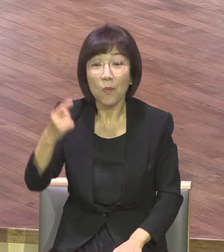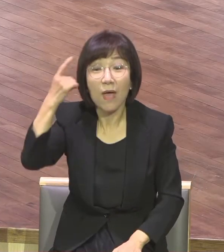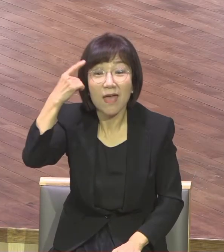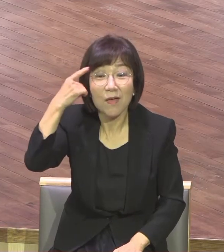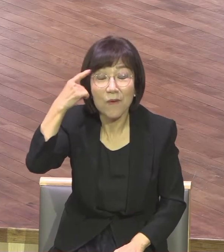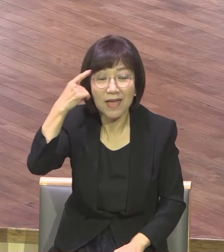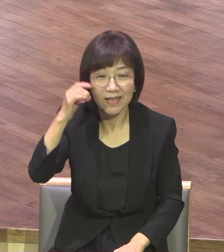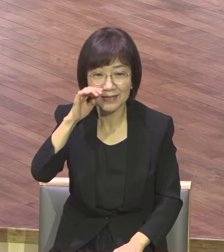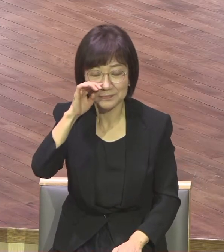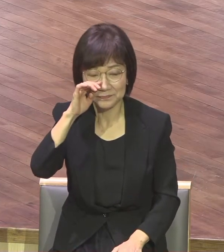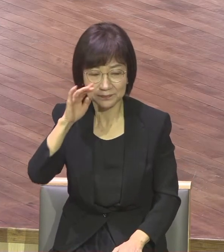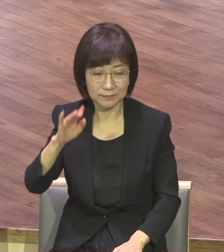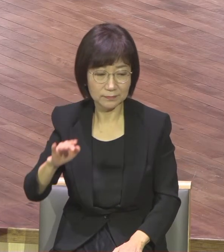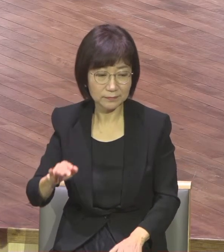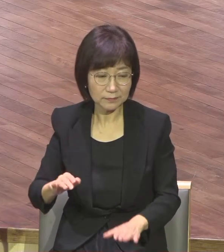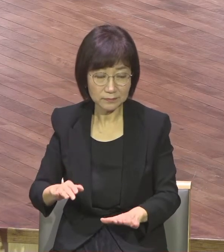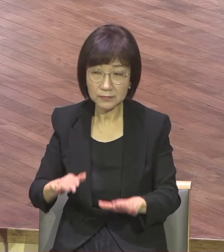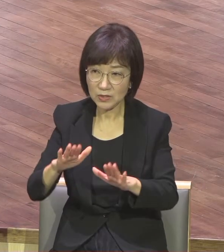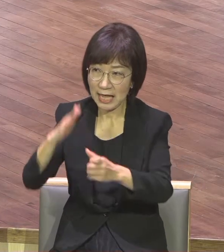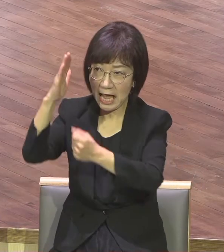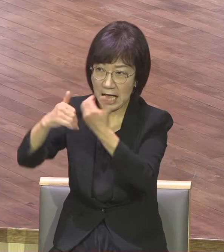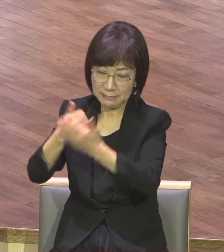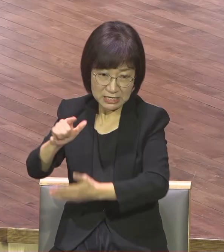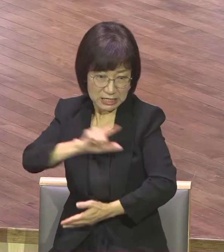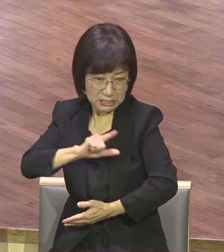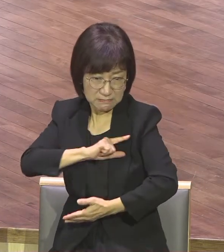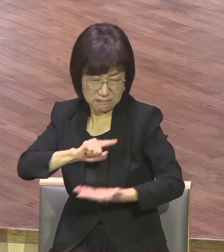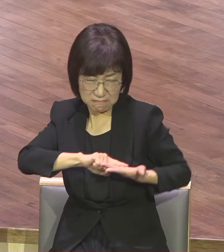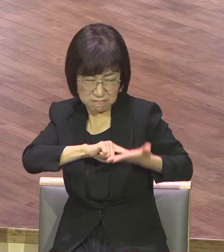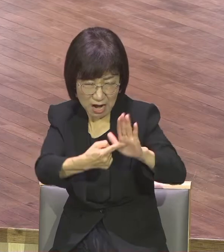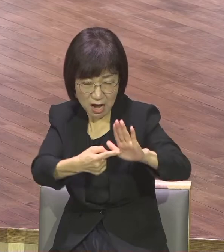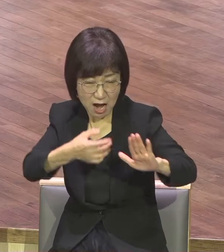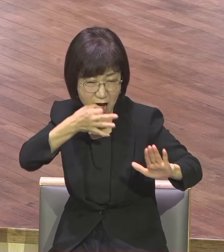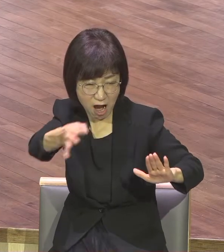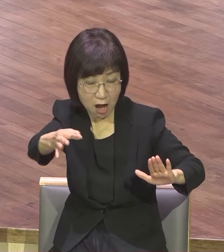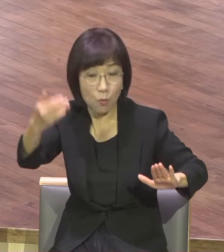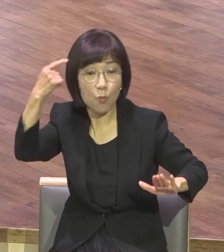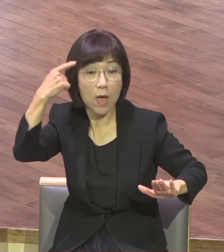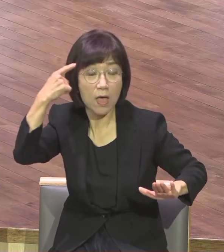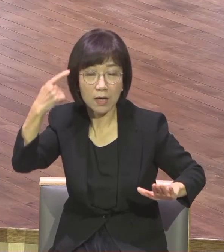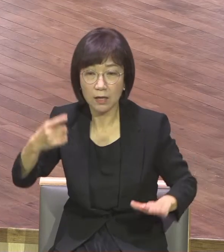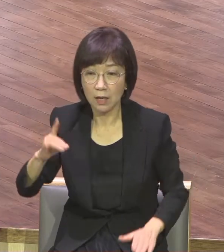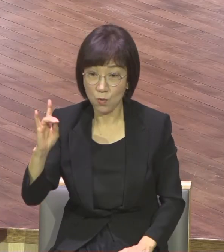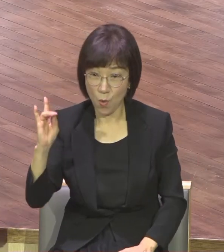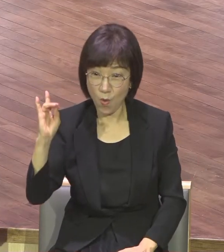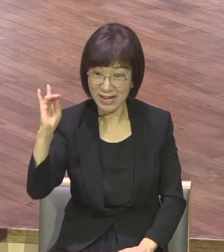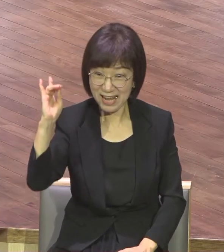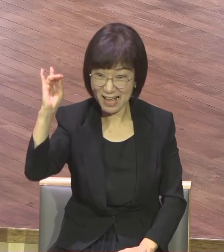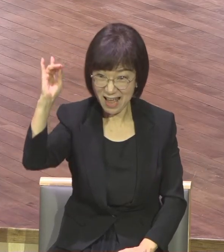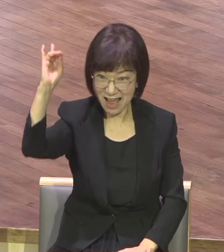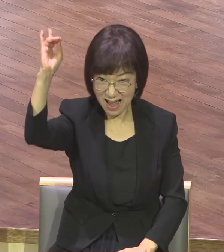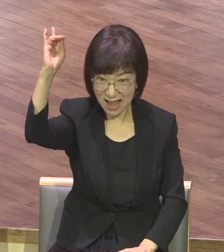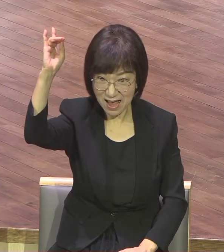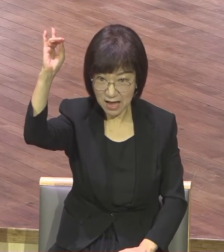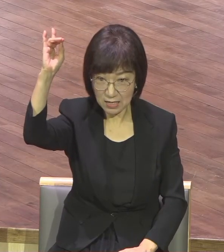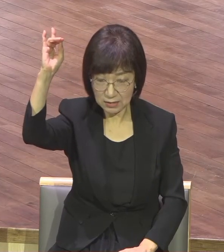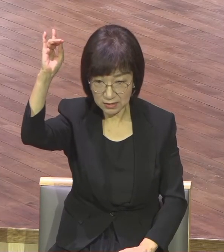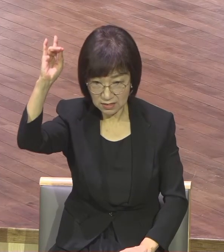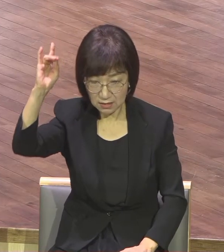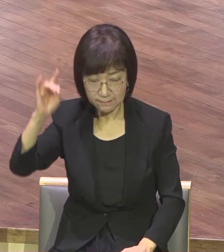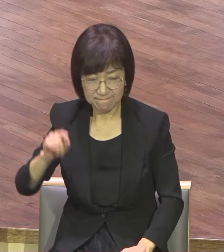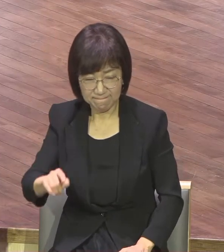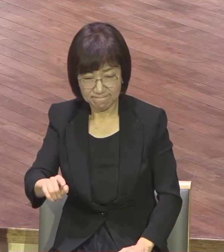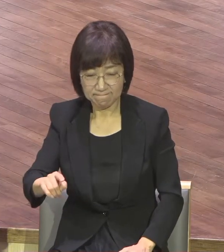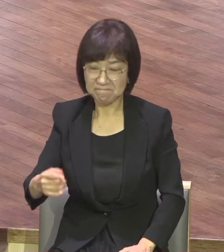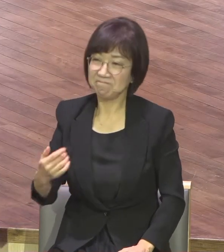이렇게 말을 했습니까? 만군의 여호와 이름으로 왜 이 말을 했냐고요. 골리앗이 먼저 말했어요. 골리앗이 다윗을 향해서